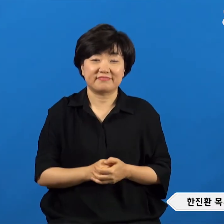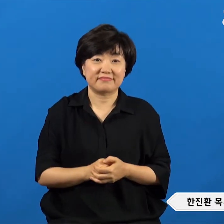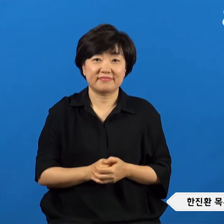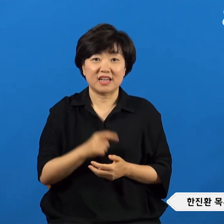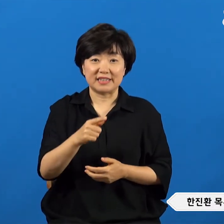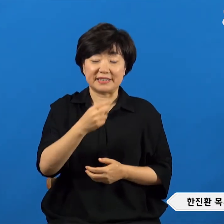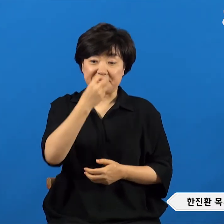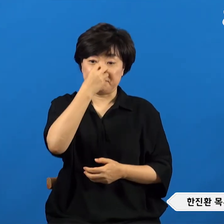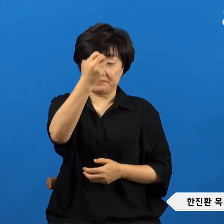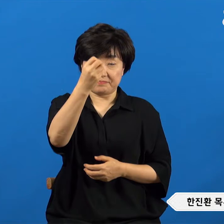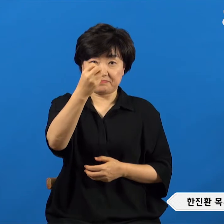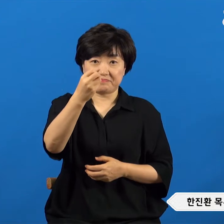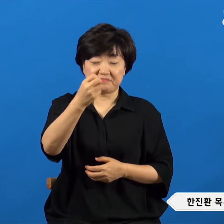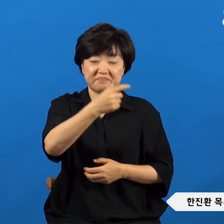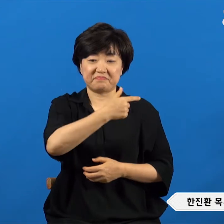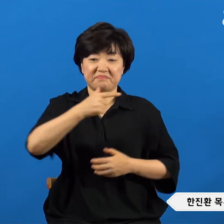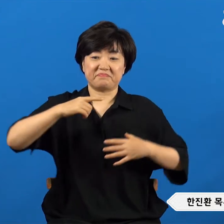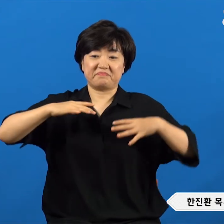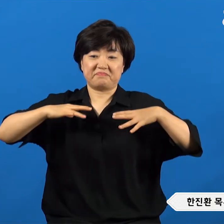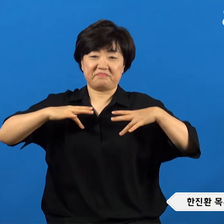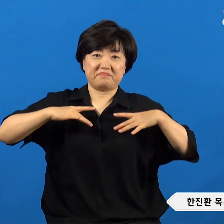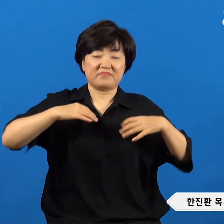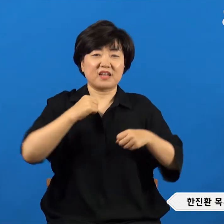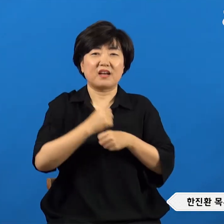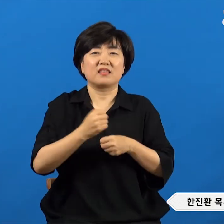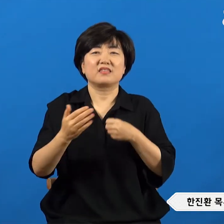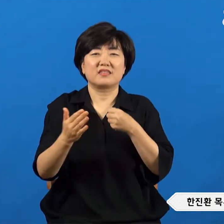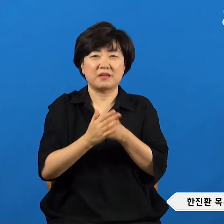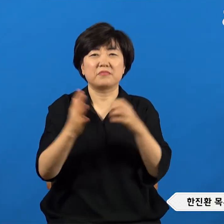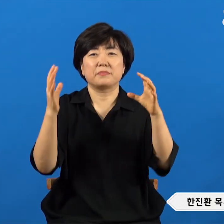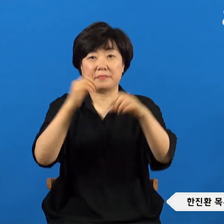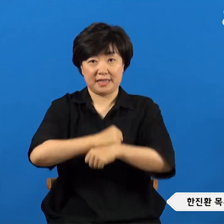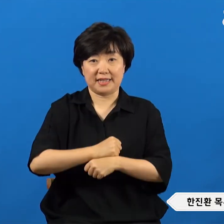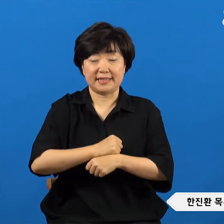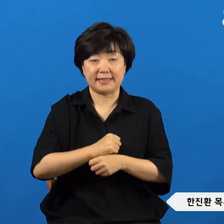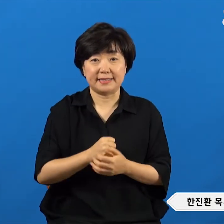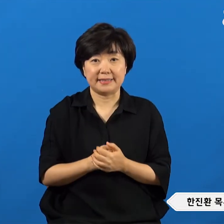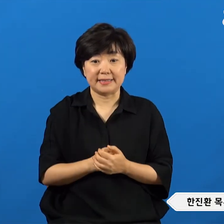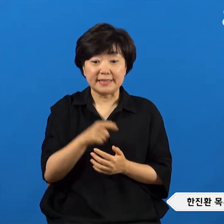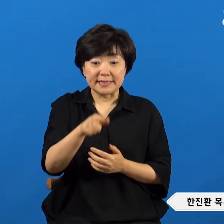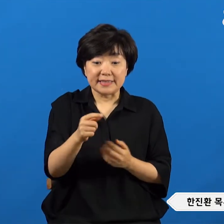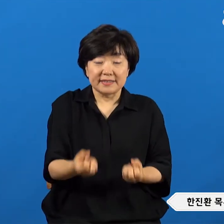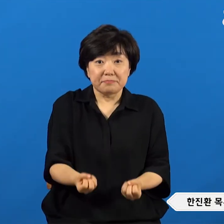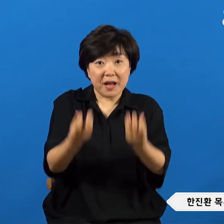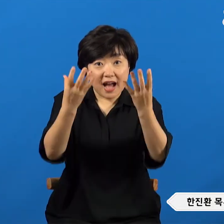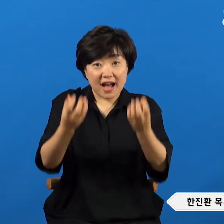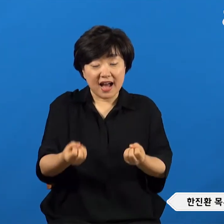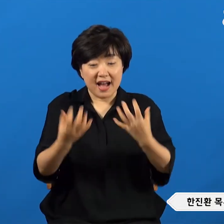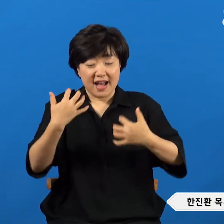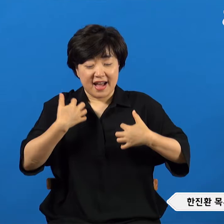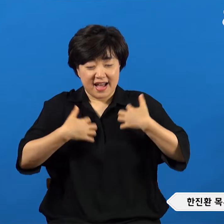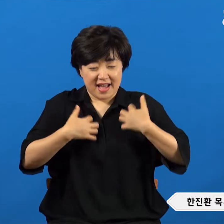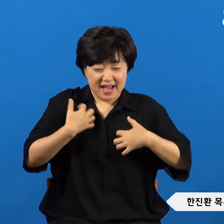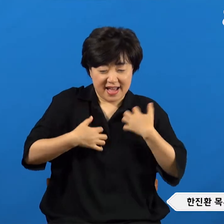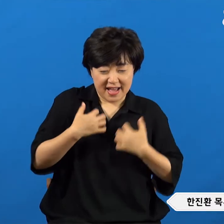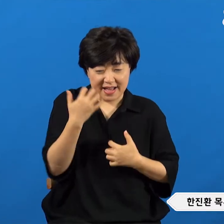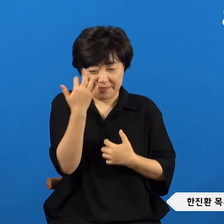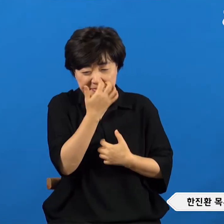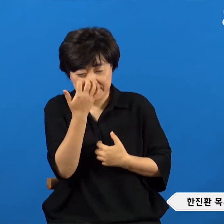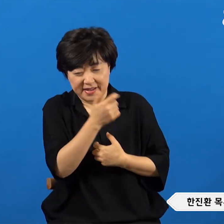그 자만과 허세 때문에 망한 것이지요. 그 연회는 쾌락과